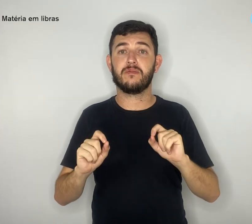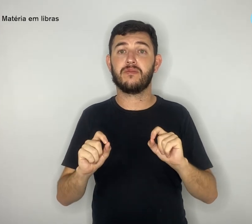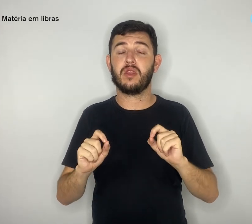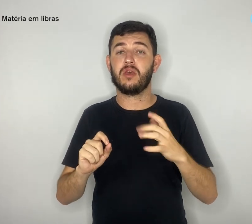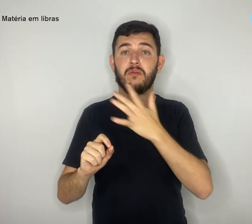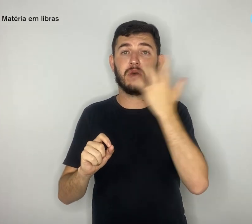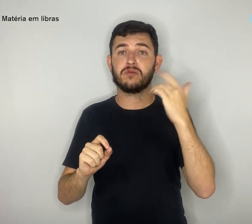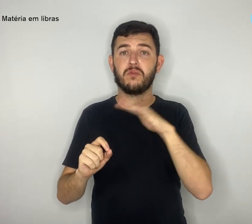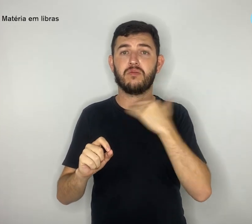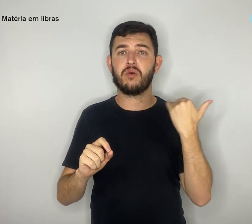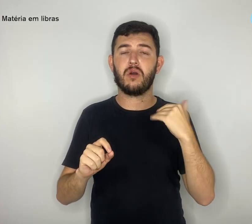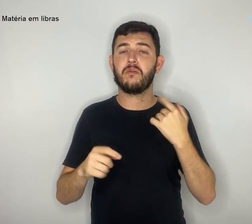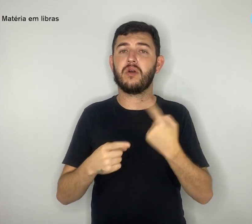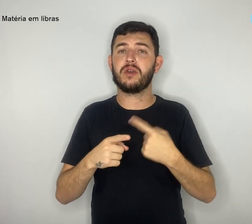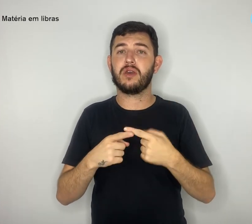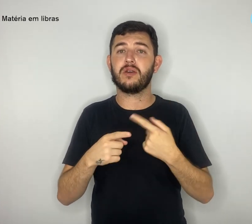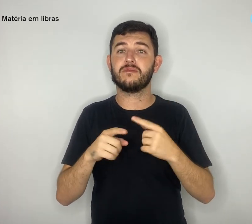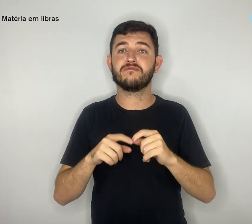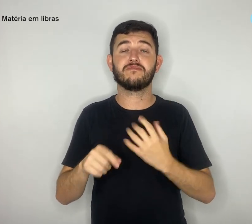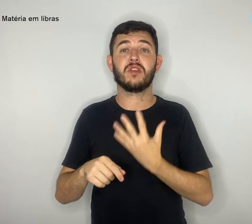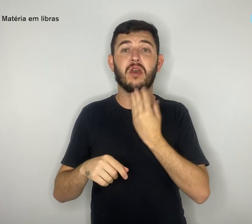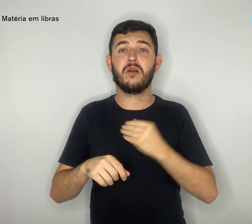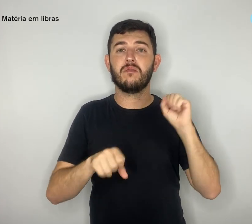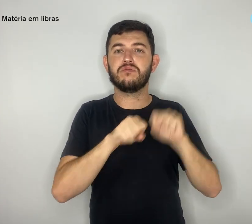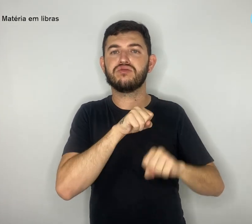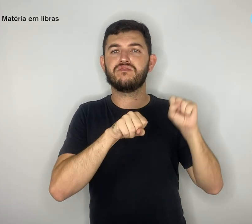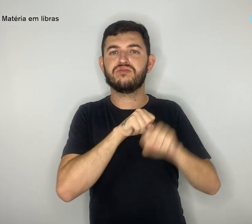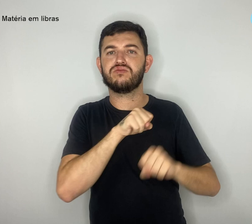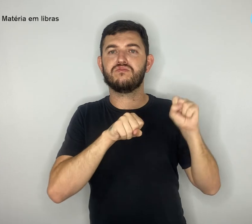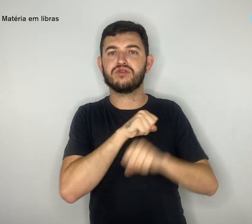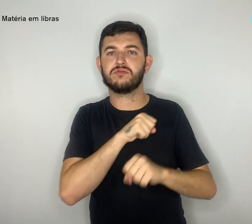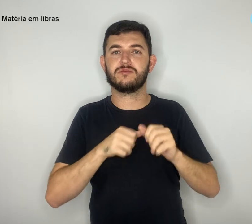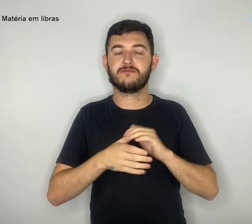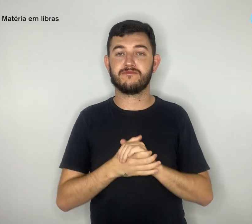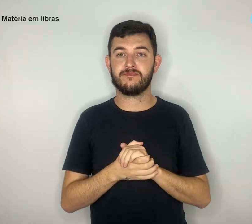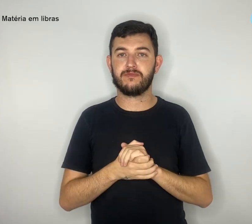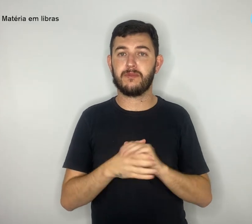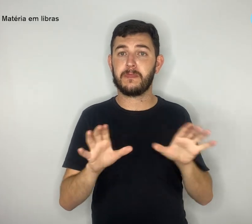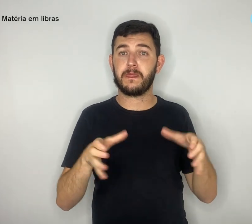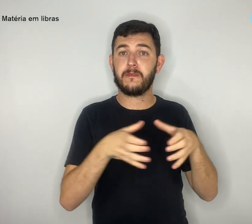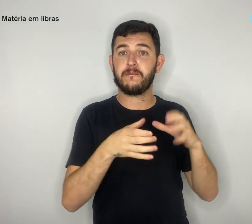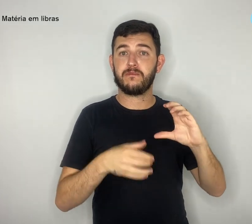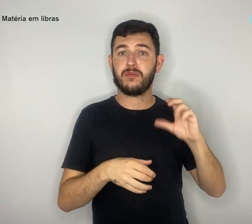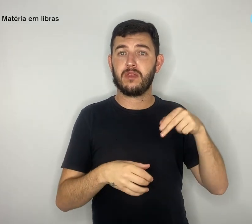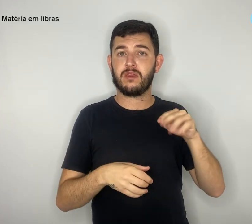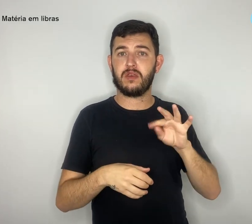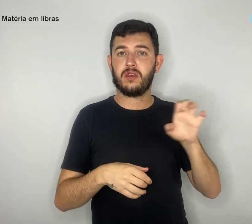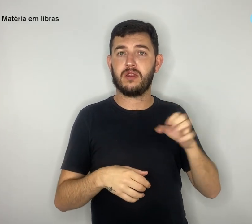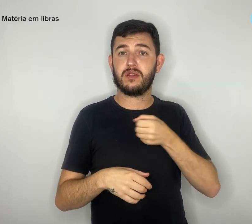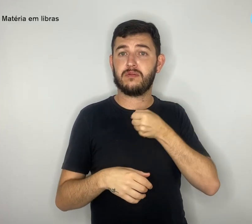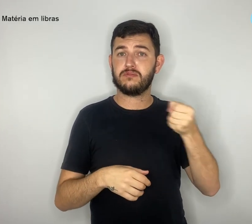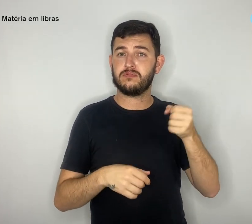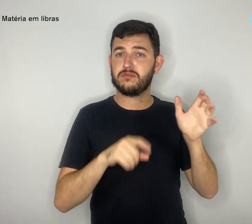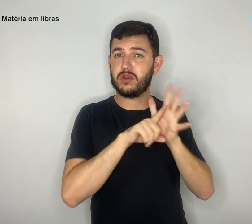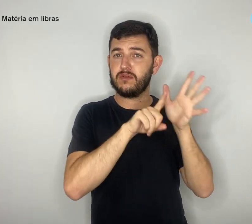entrevista da Confederação Nacional dos Trabalhadores em Educação com o professor Franz, membro